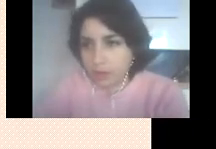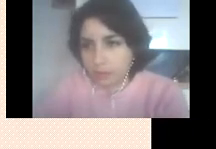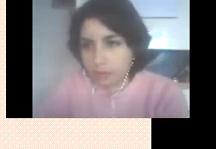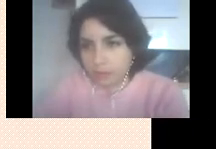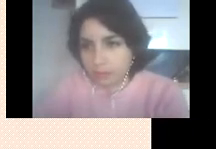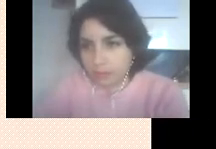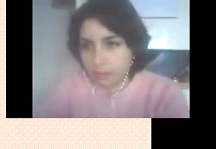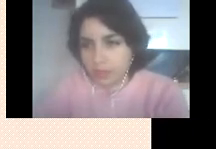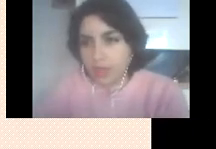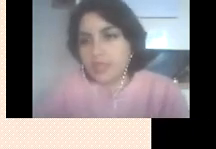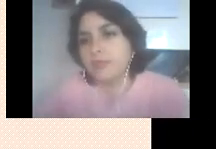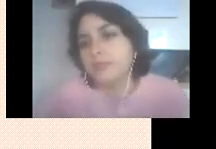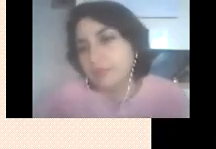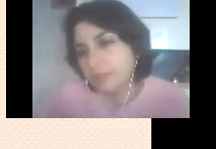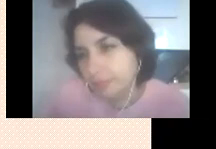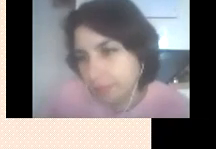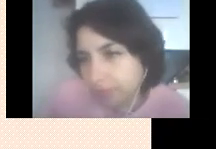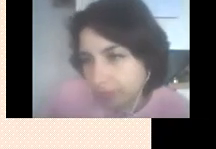Ay, sí. Ay, sí.